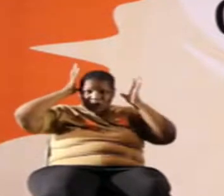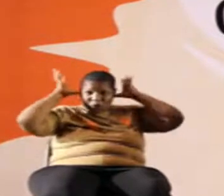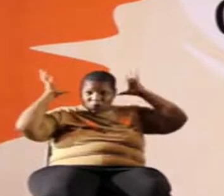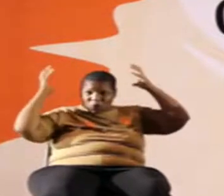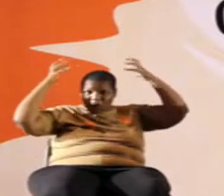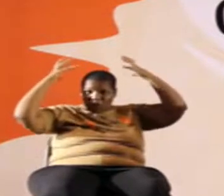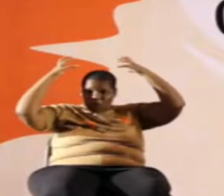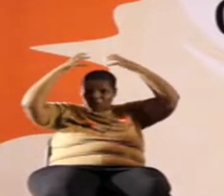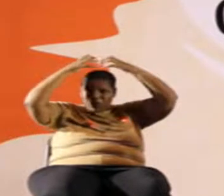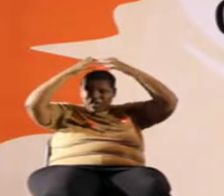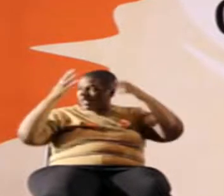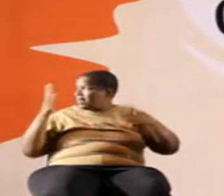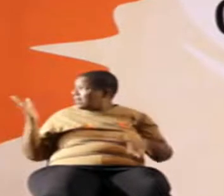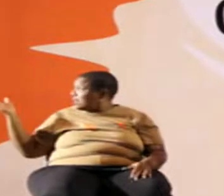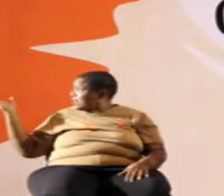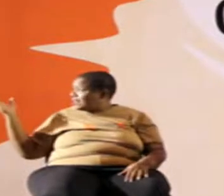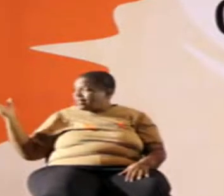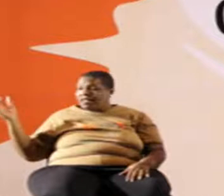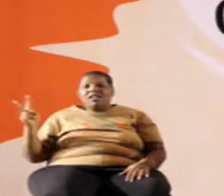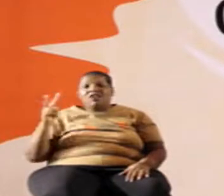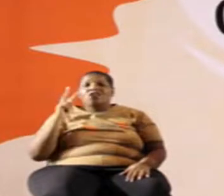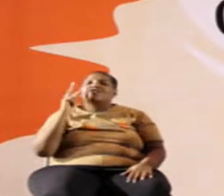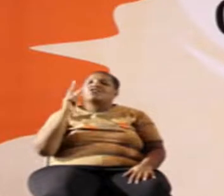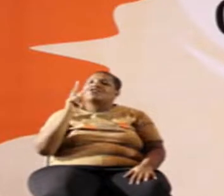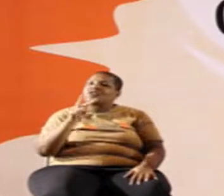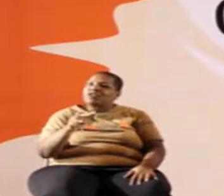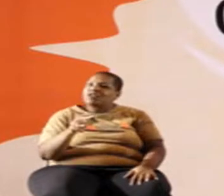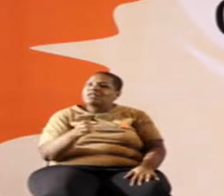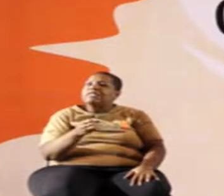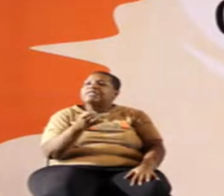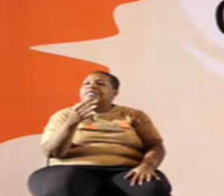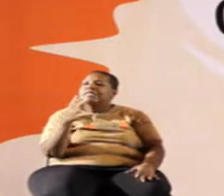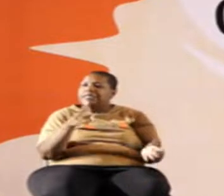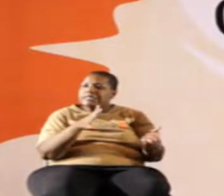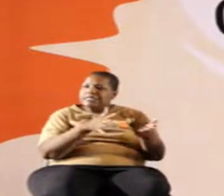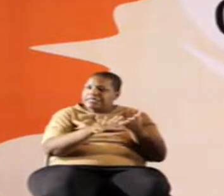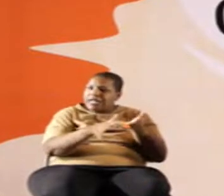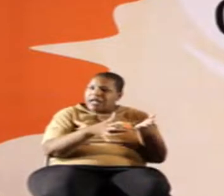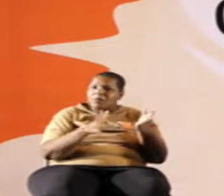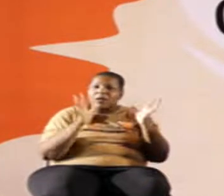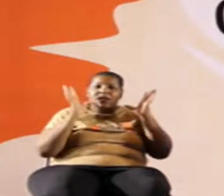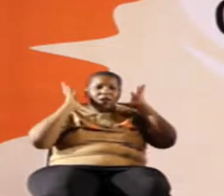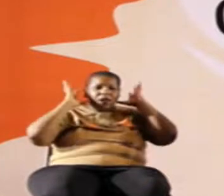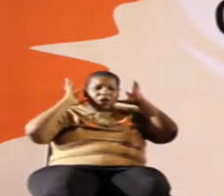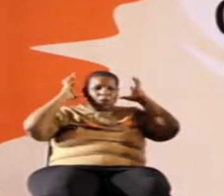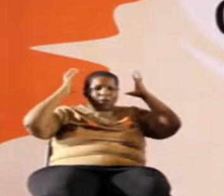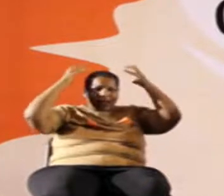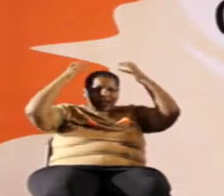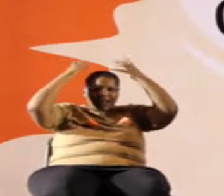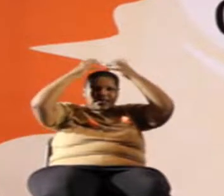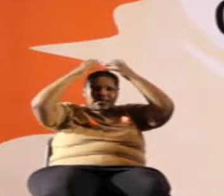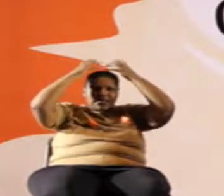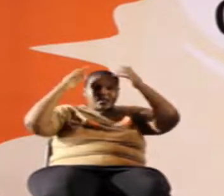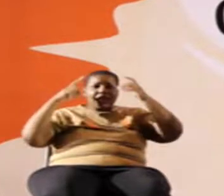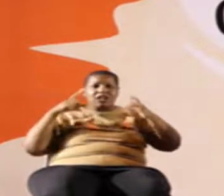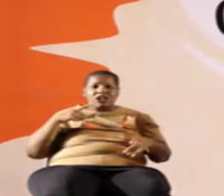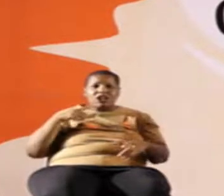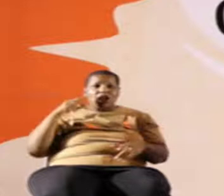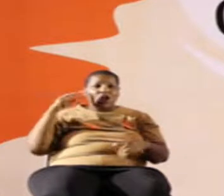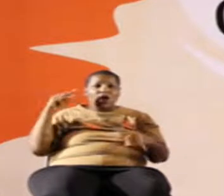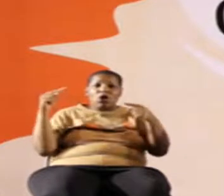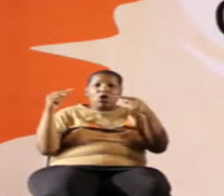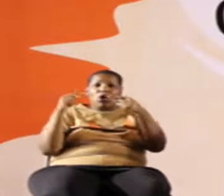power. Uma sambista cantando samba. Cabelo black power, sintonizada com